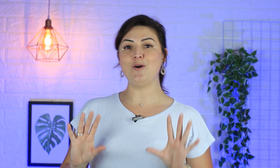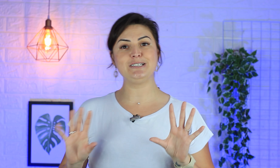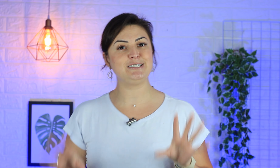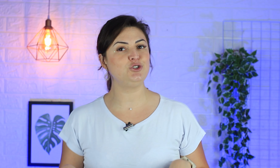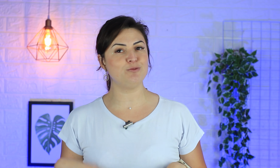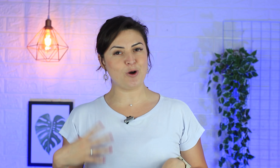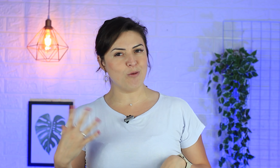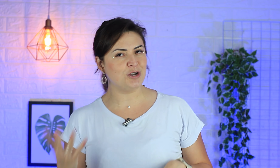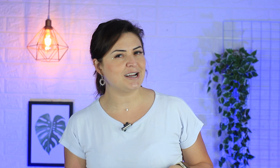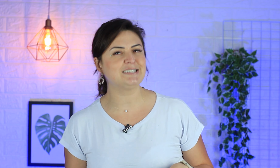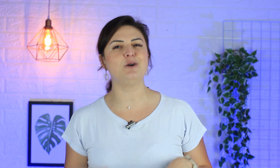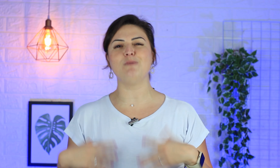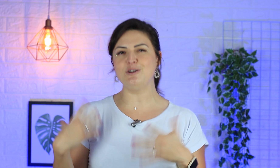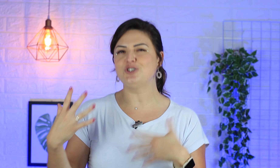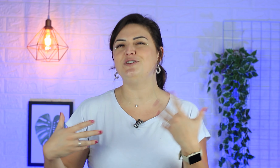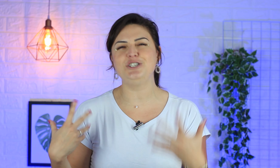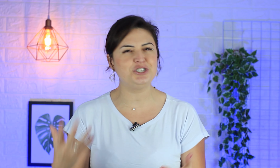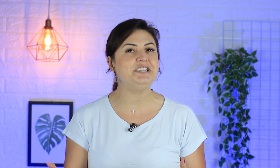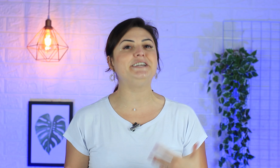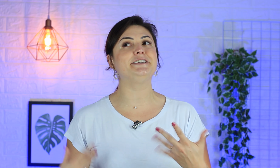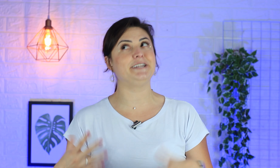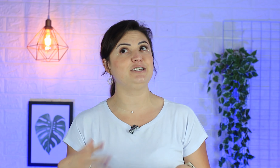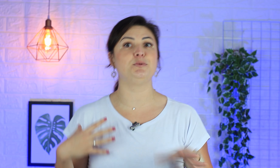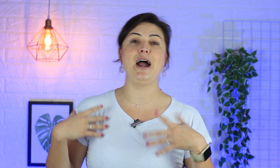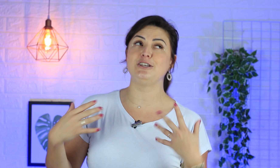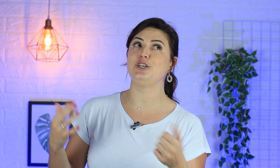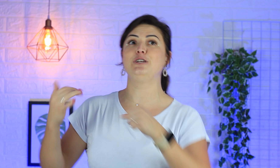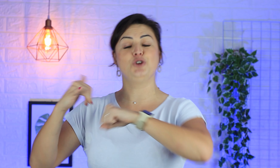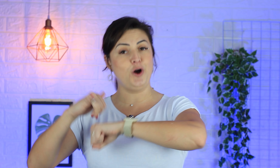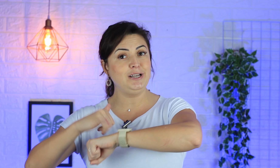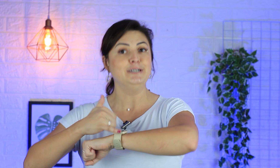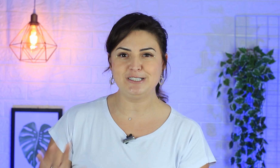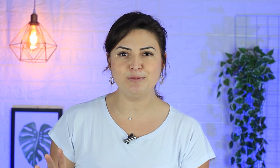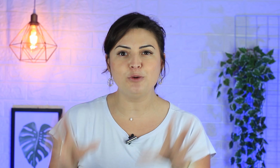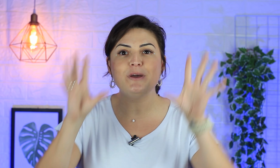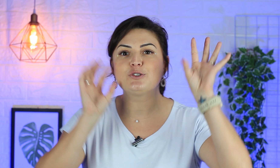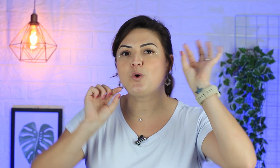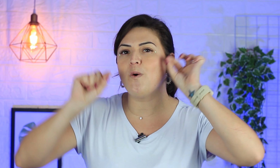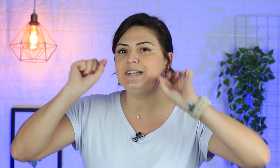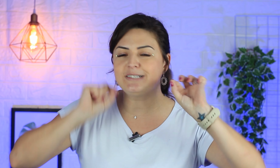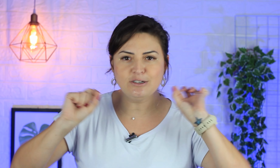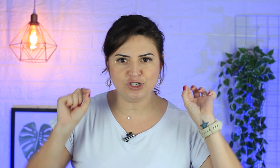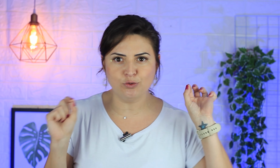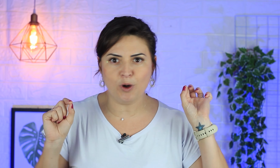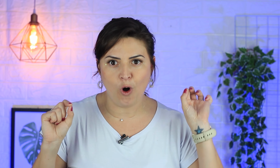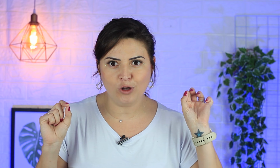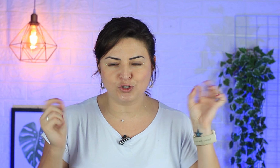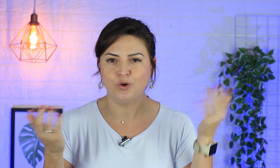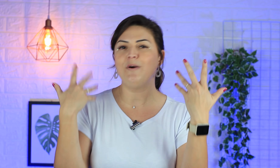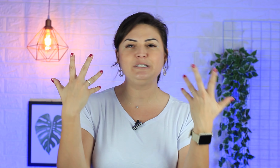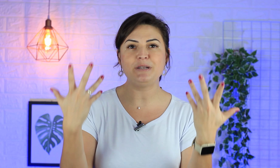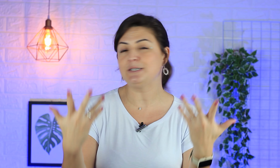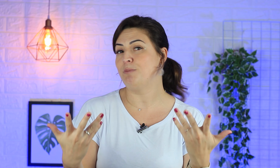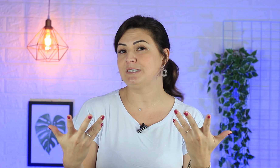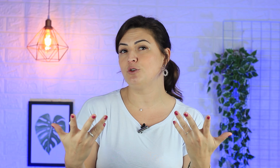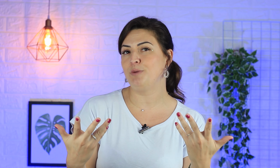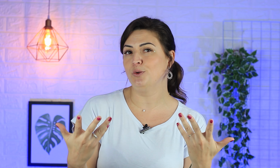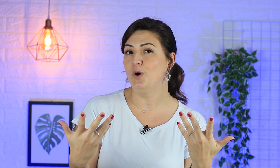coisa assim, de uma comunicação meio divertida, né? Tipo, ai gente, olha, tô acima do peso. Com o restante do meu rosto, com a expressão passando pelo